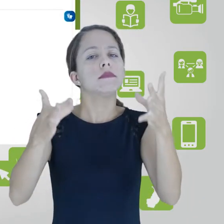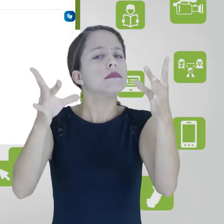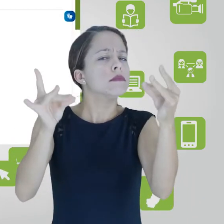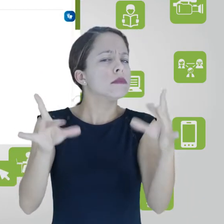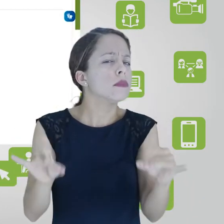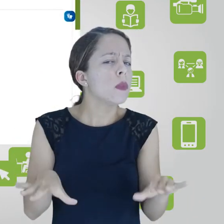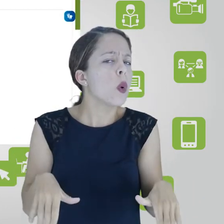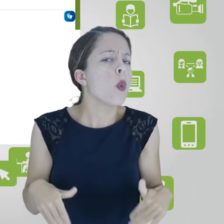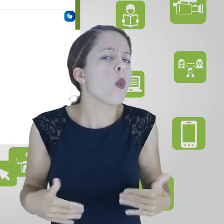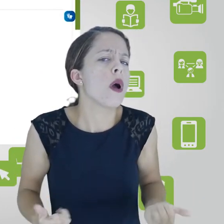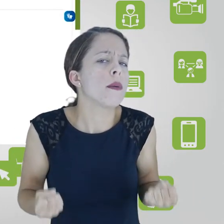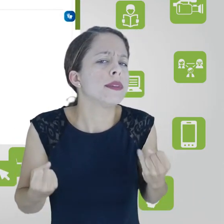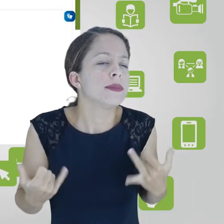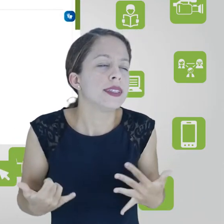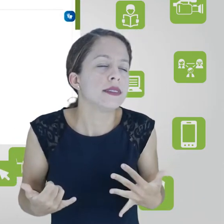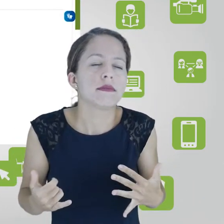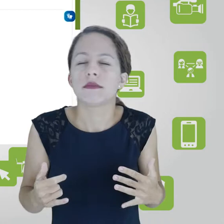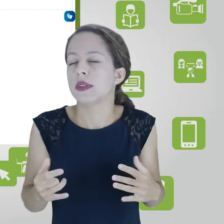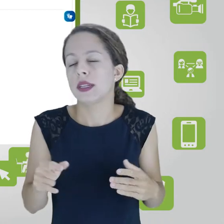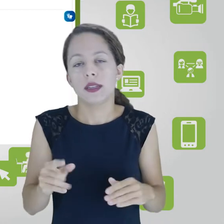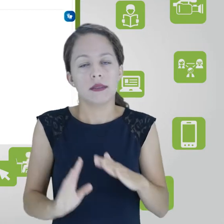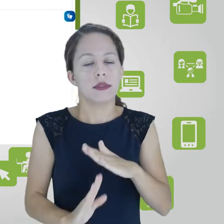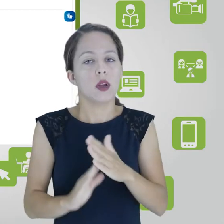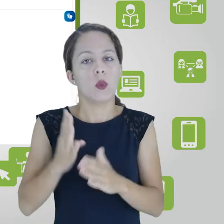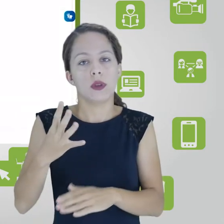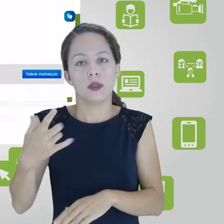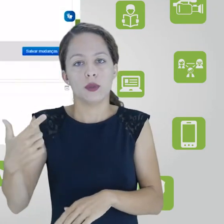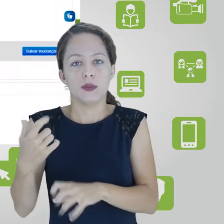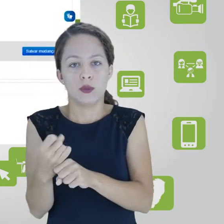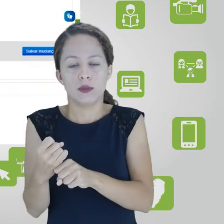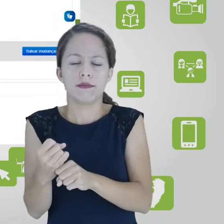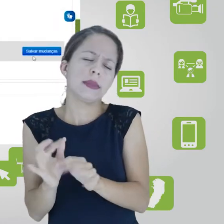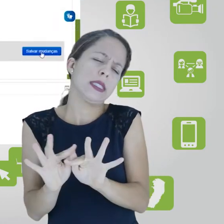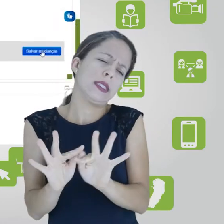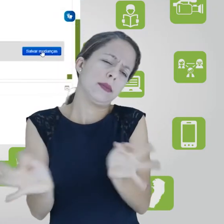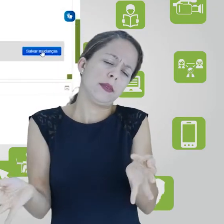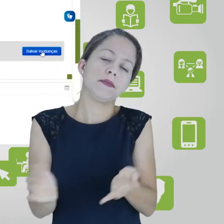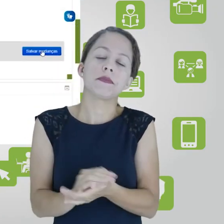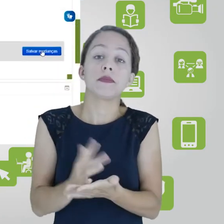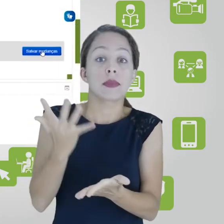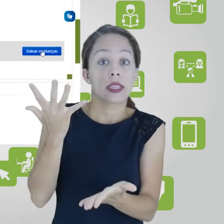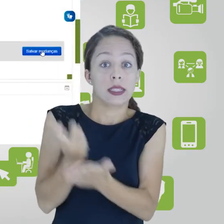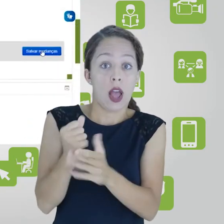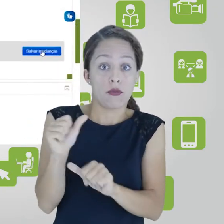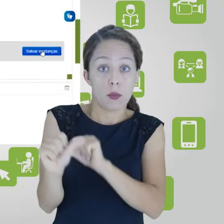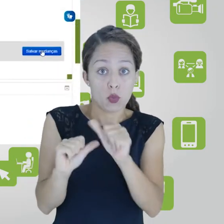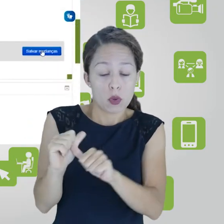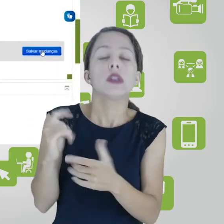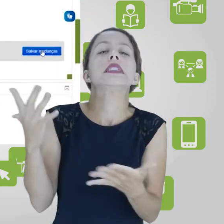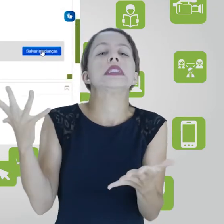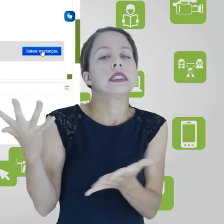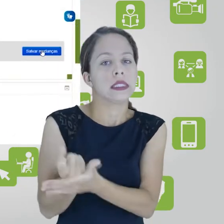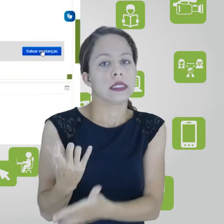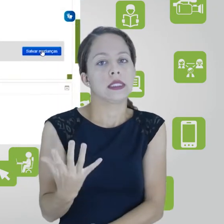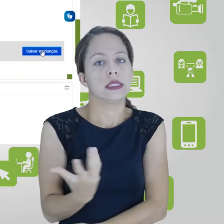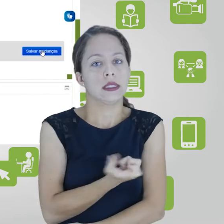máxima que ele pode, que essa categoria pode ter é 42 pontos. Simples assim. Salvar